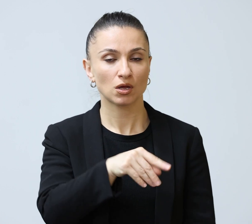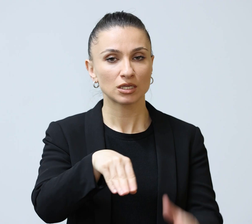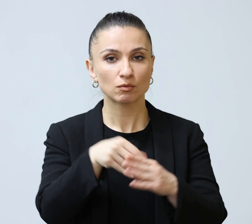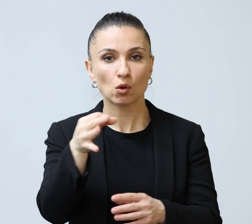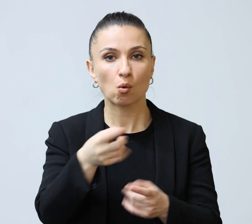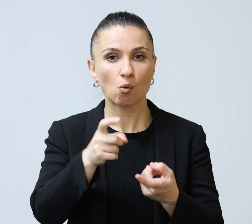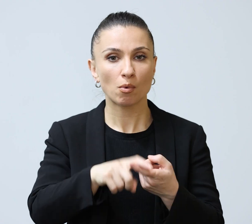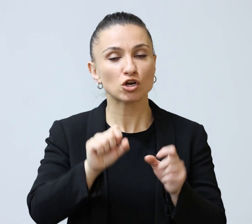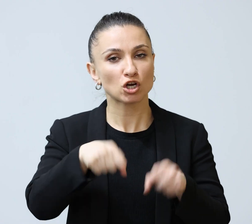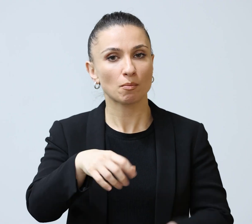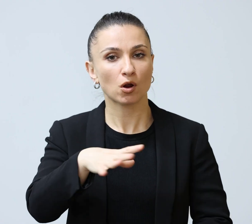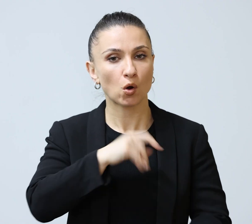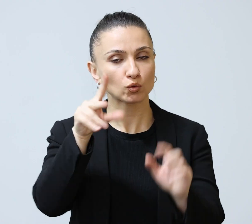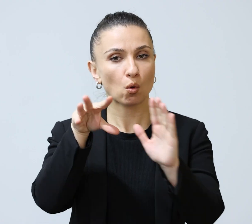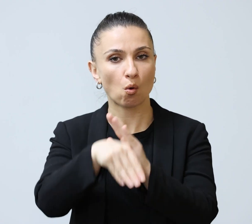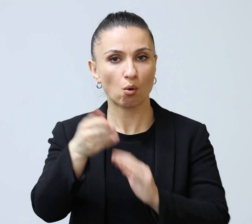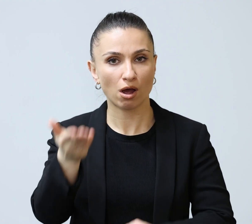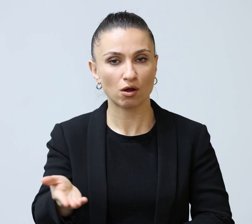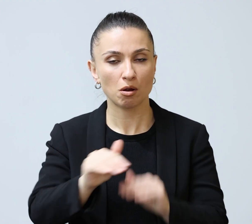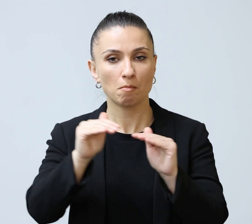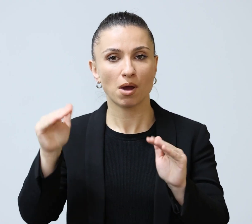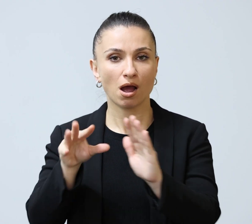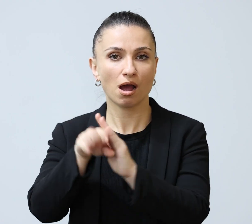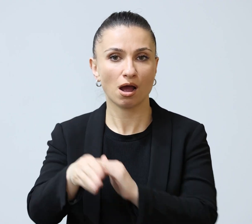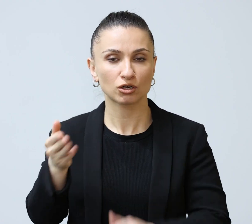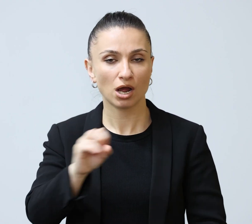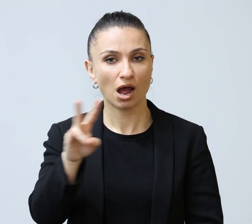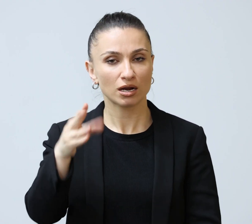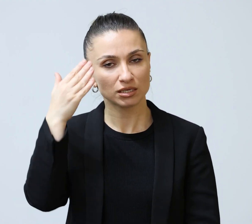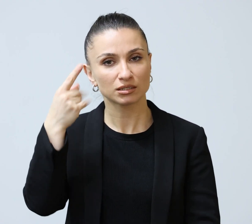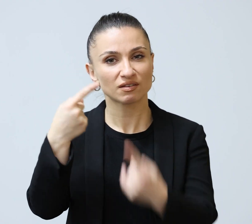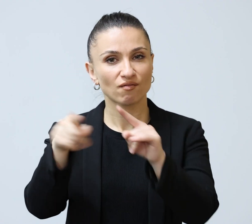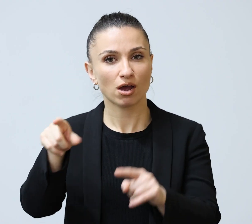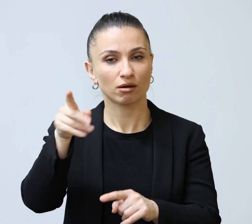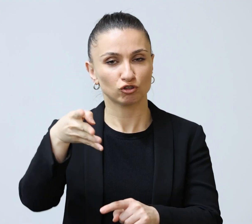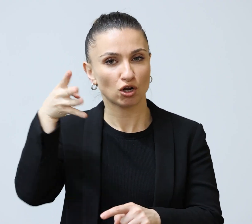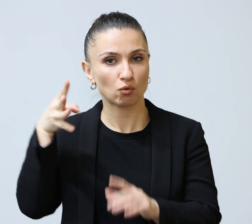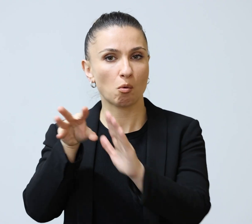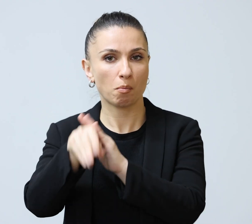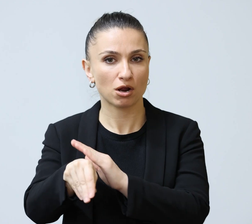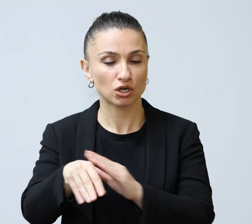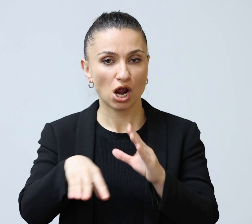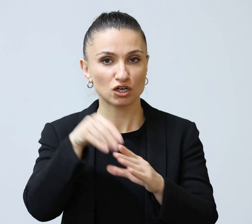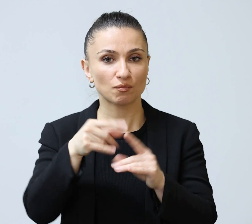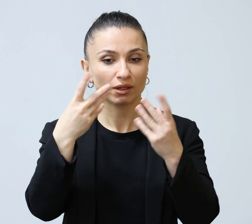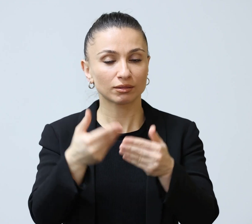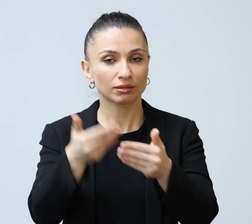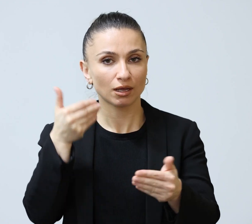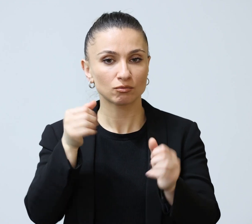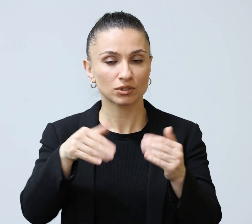Մինչև ընտրությունների օրը քո տուն կբերեն քո ընտրողի քարտը։ Ընտրողի քարտը թերթիկ է, որտեղ գրված է քո ընտրատեղամասի համարը,